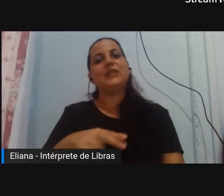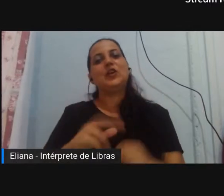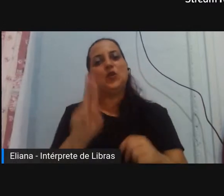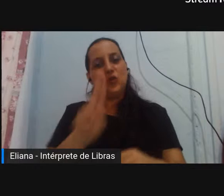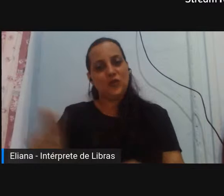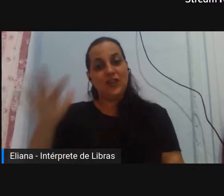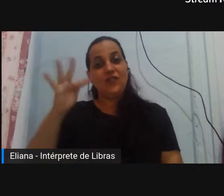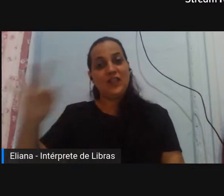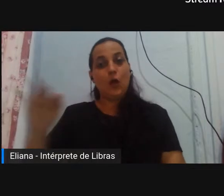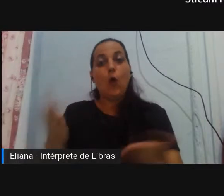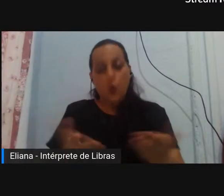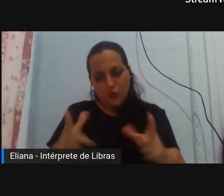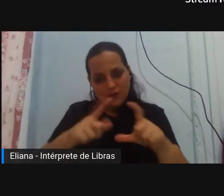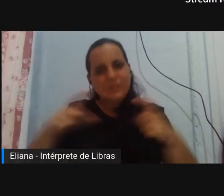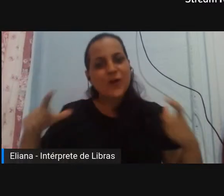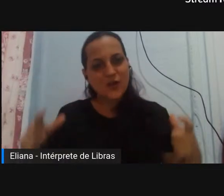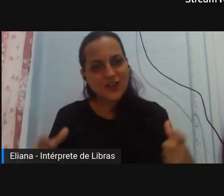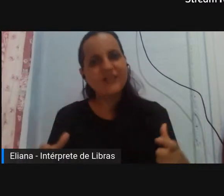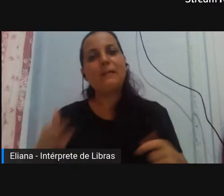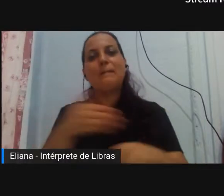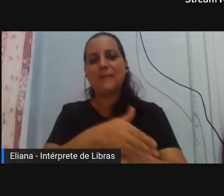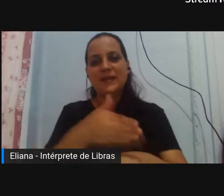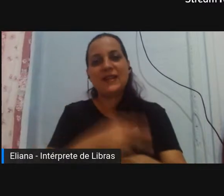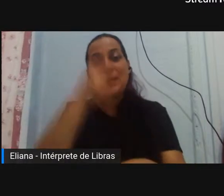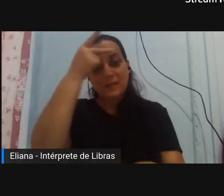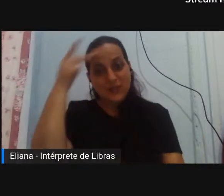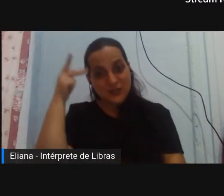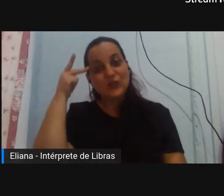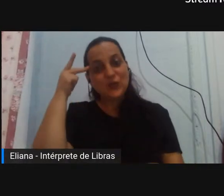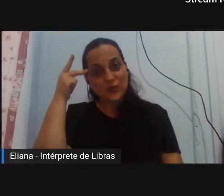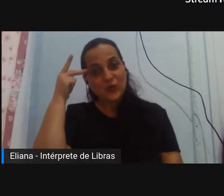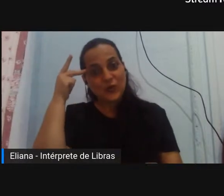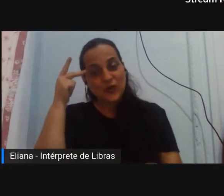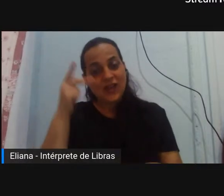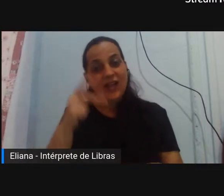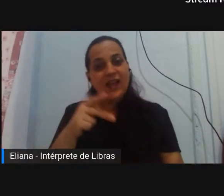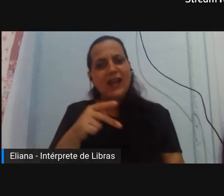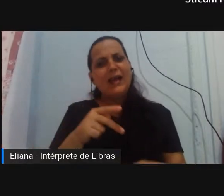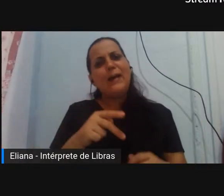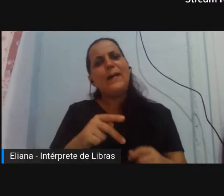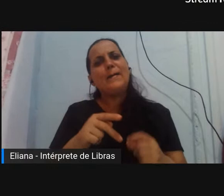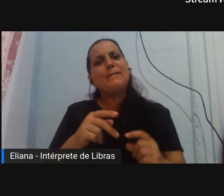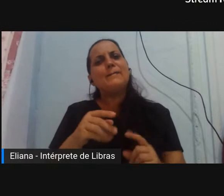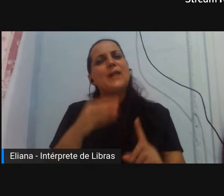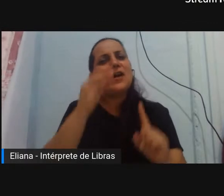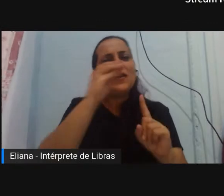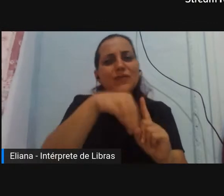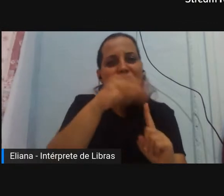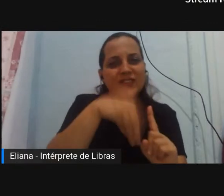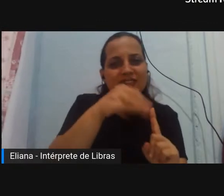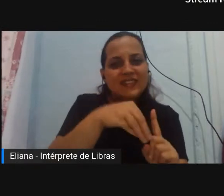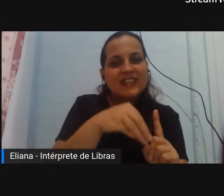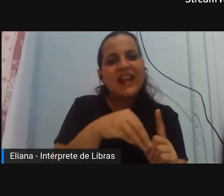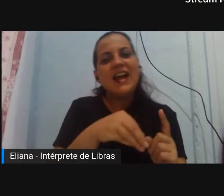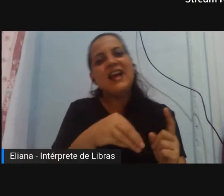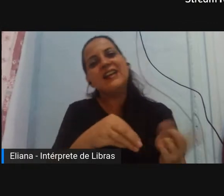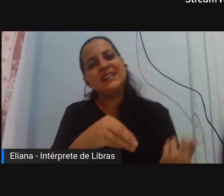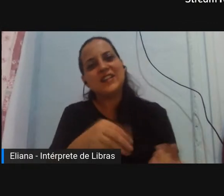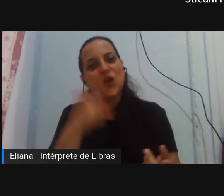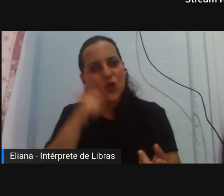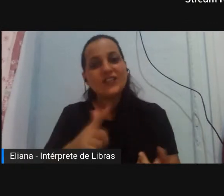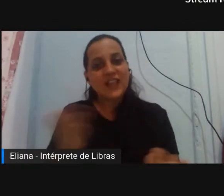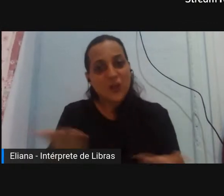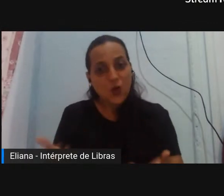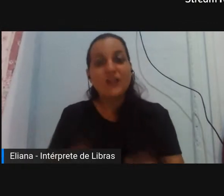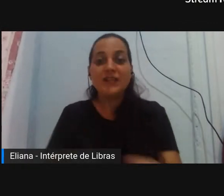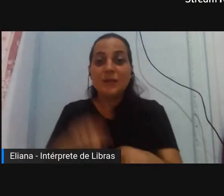superior brasileiro de pessoas oriundas das classes mais pobres e de negros e de